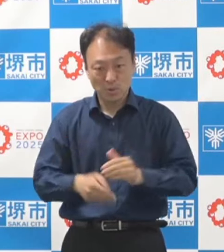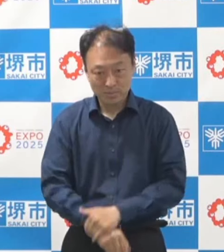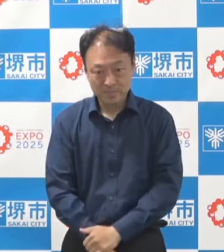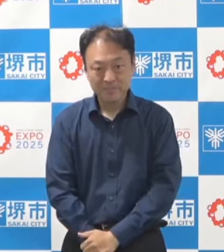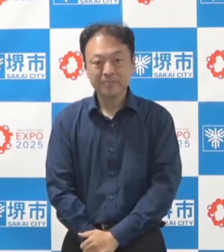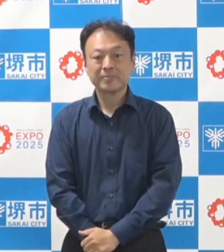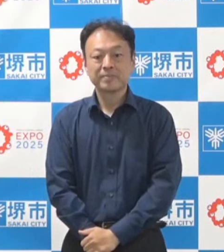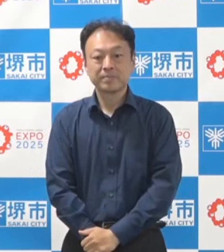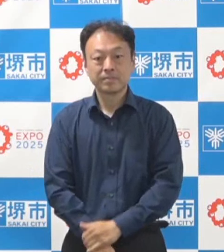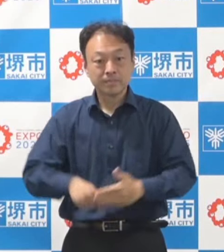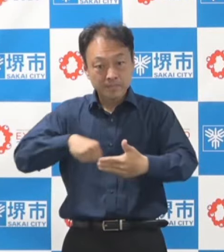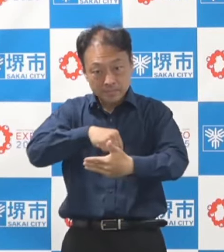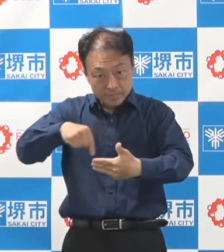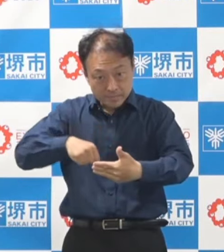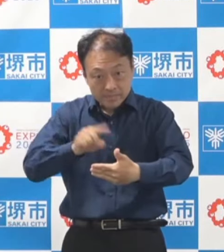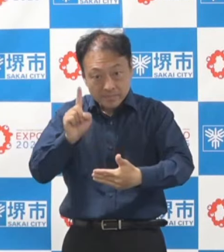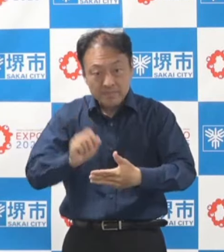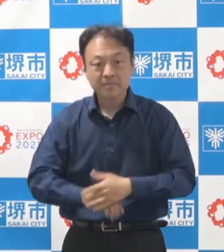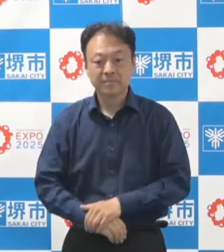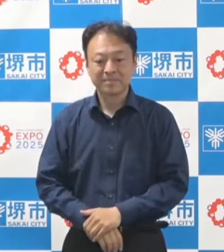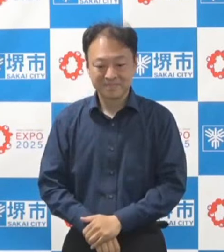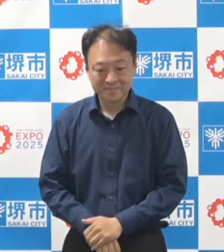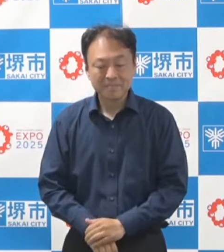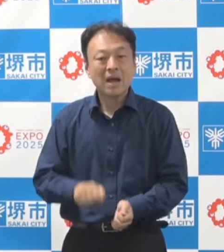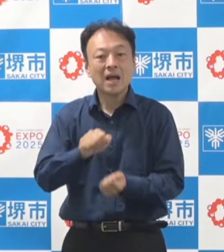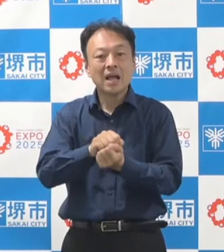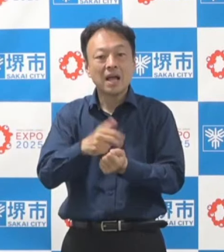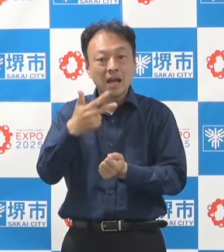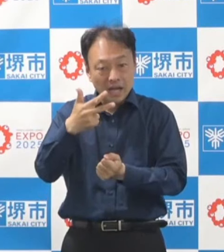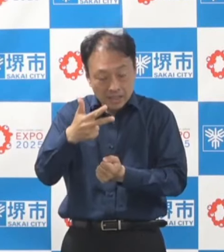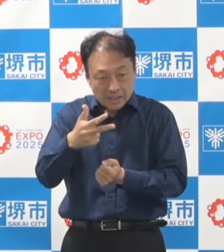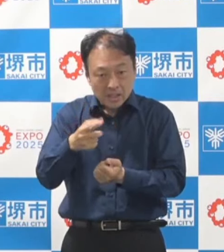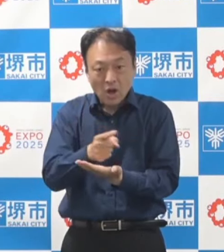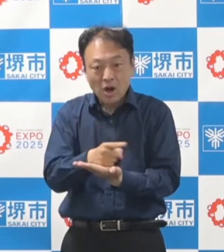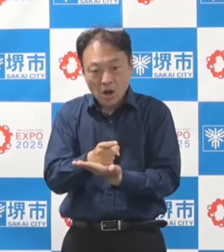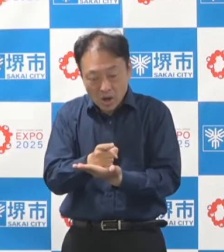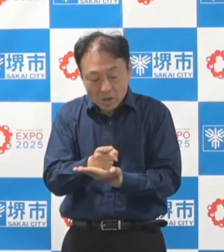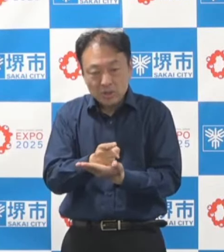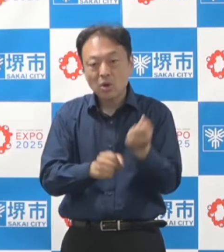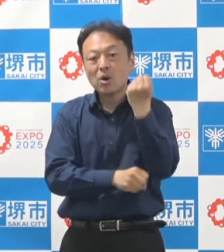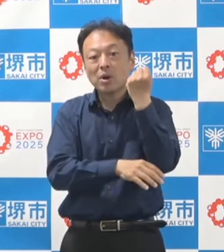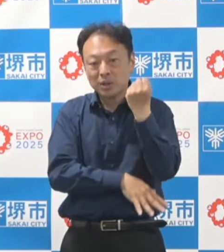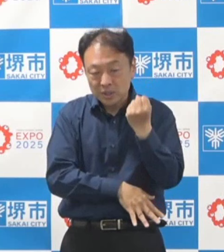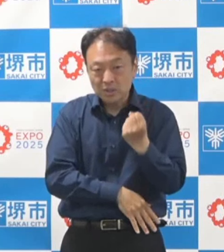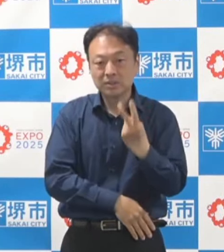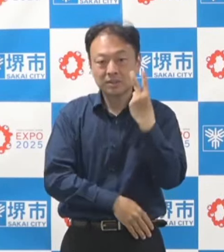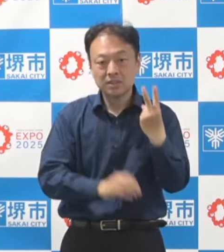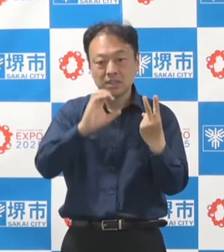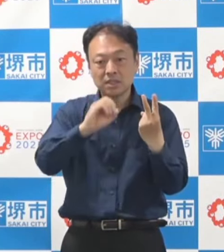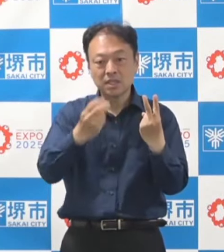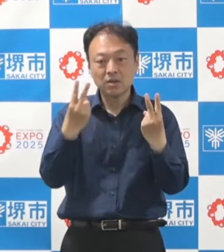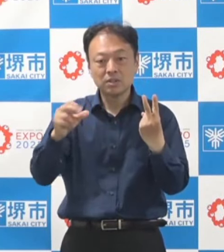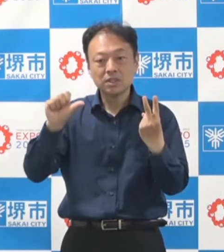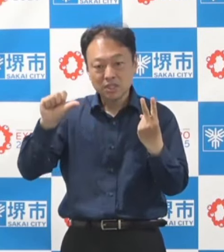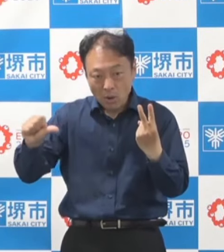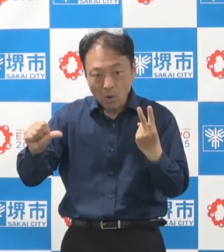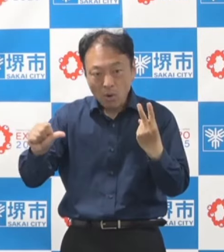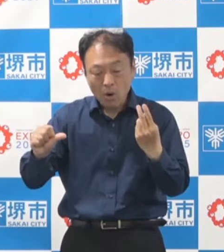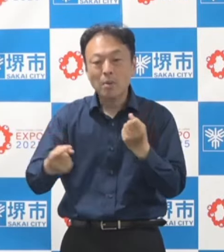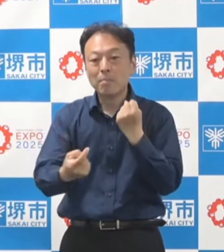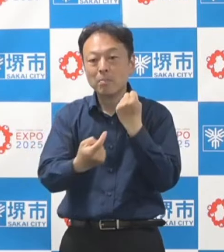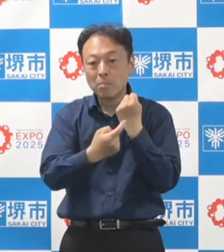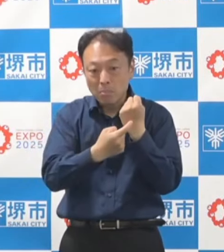はい、毎週お伝えをしています。堺市政運営の大方針堺市基本計画2025、この中で重点戦略の